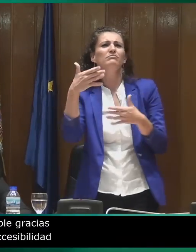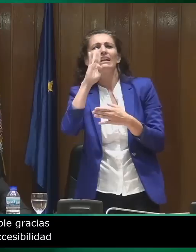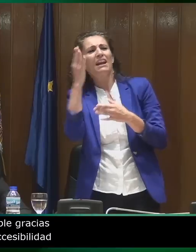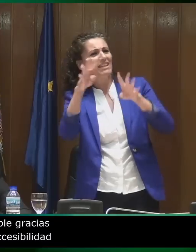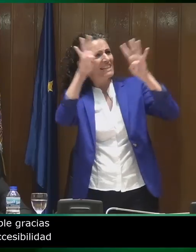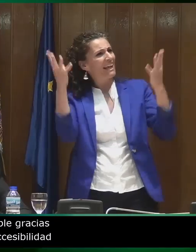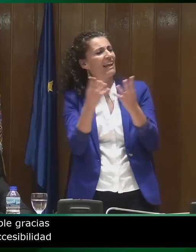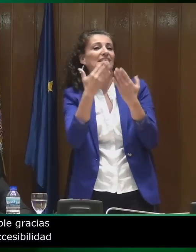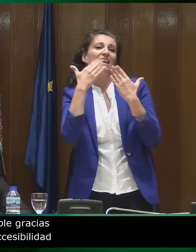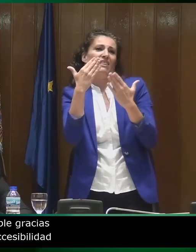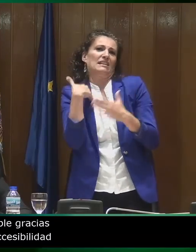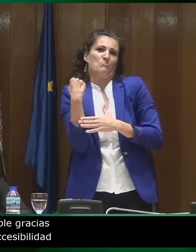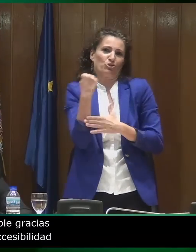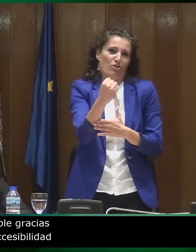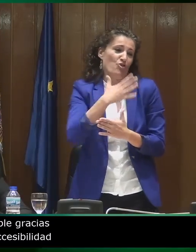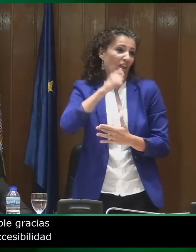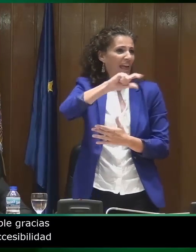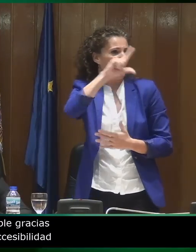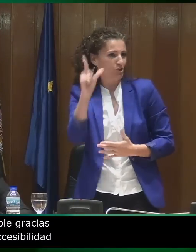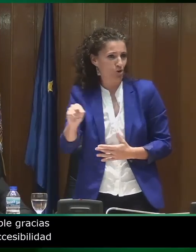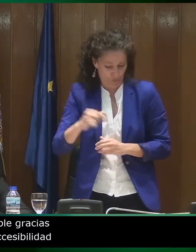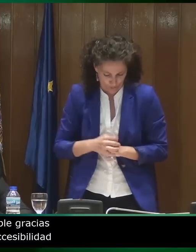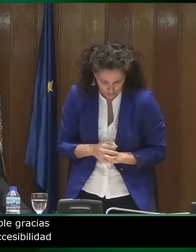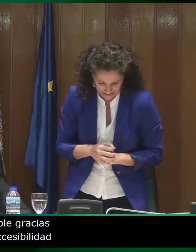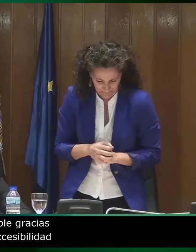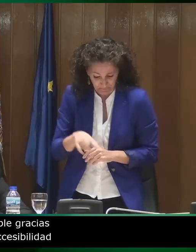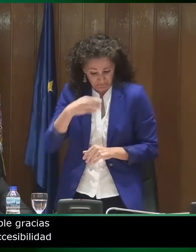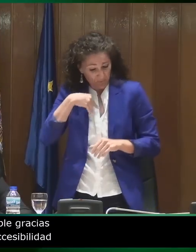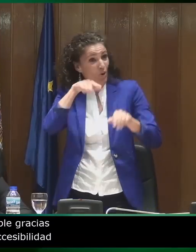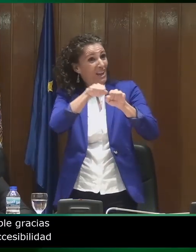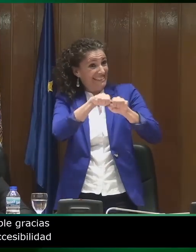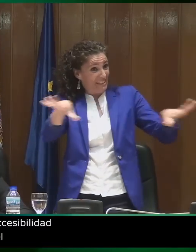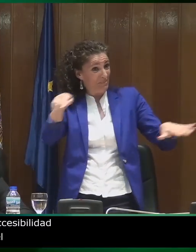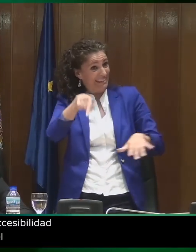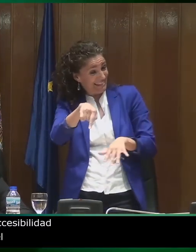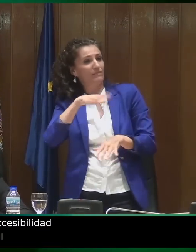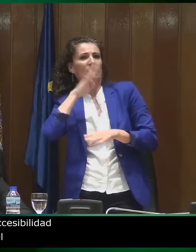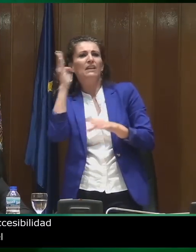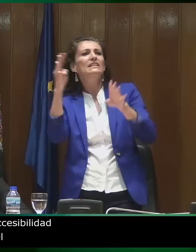y también el streaming se hace a través del apoyo de EdSol Producciones.